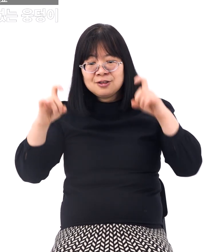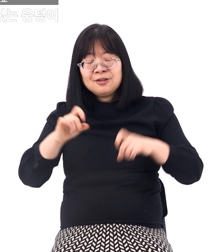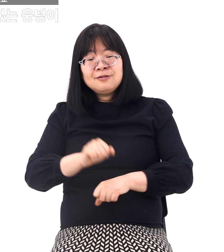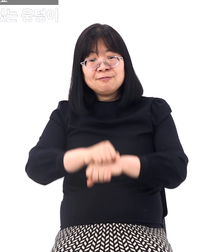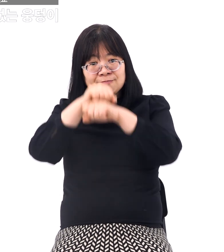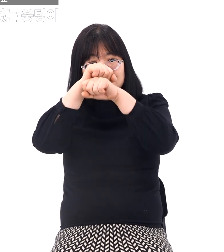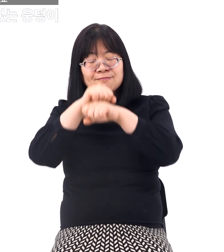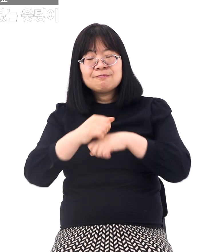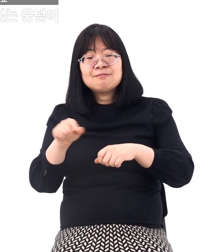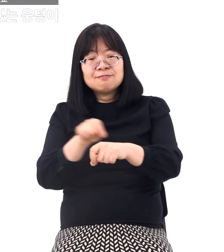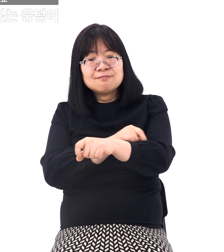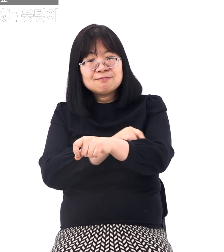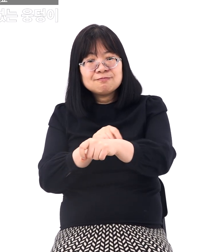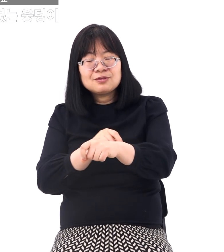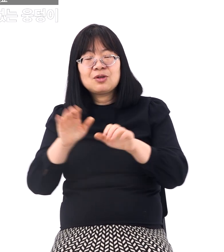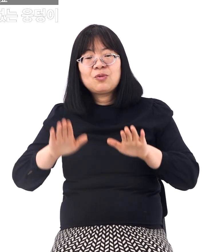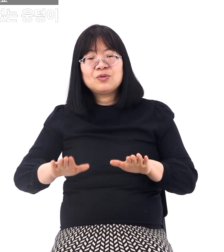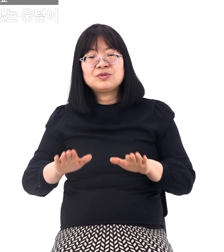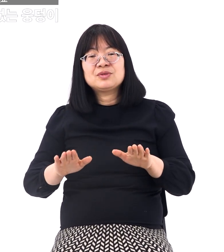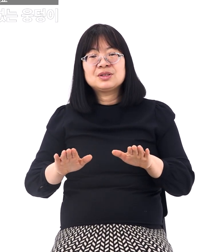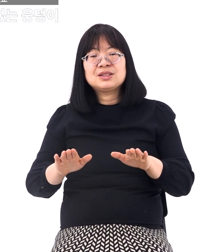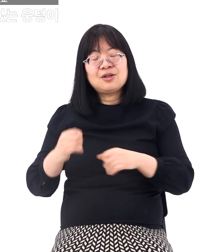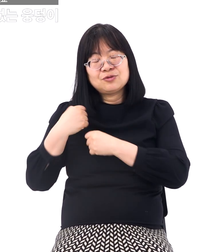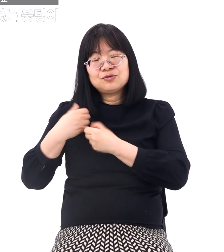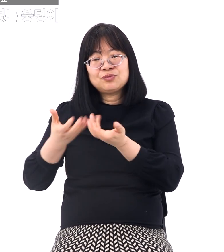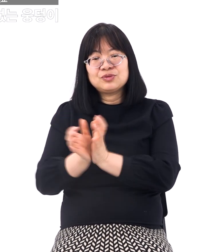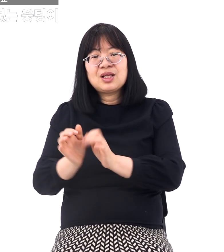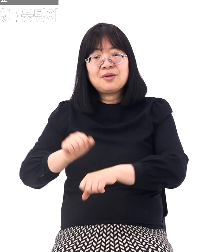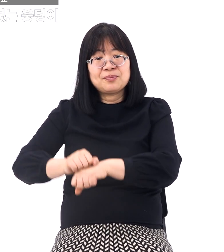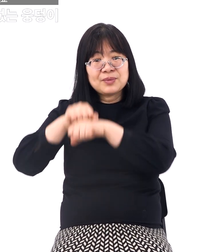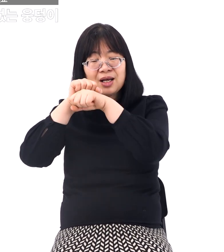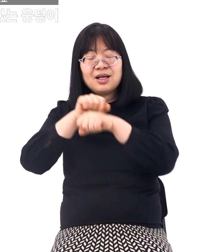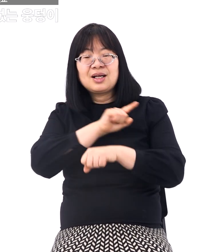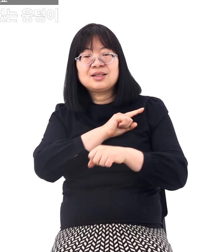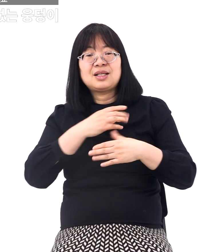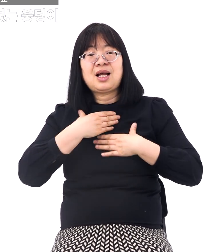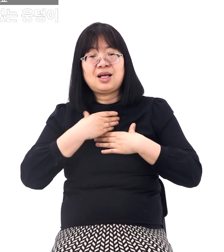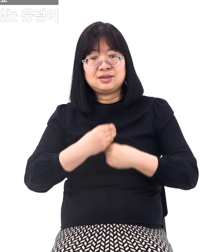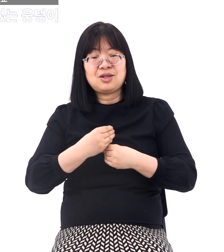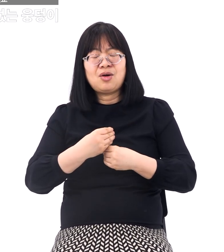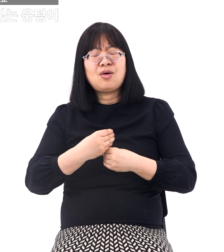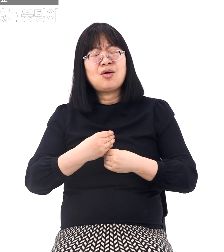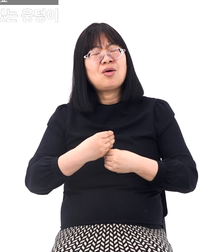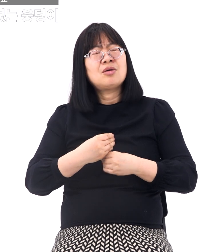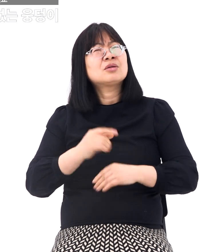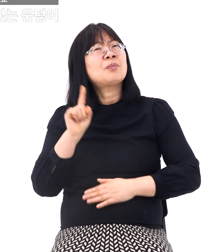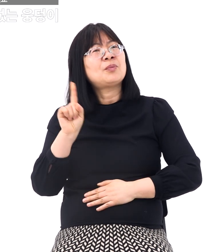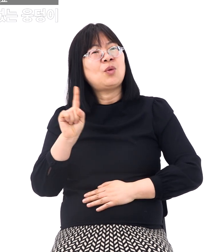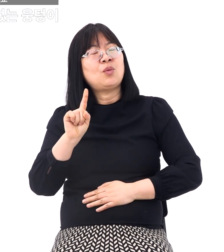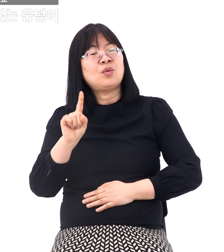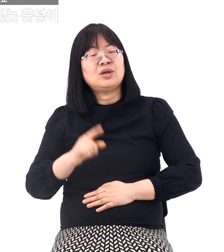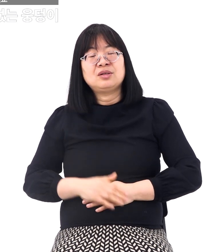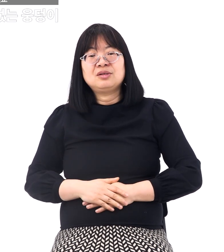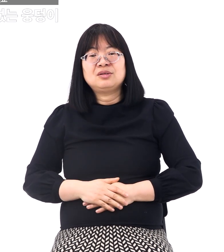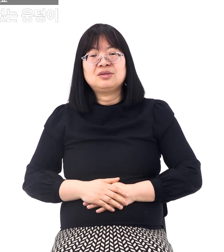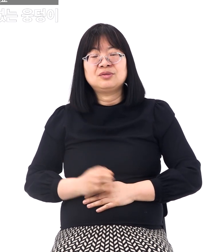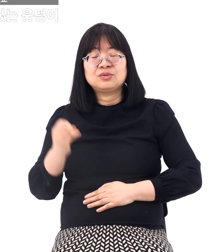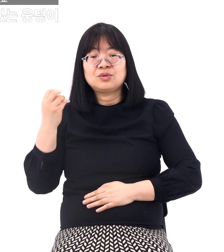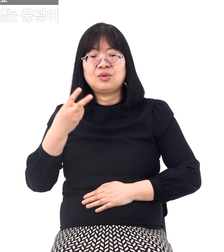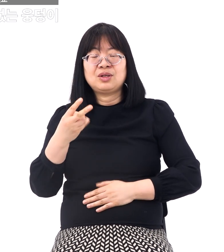쌓고 특별히 오늘 요새를 쌓아요. 가장 안전한 곳이 뭘까?